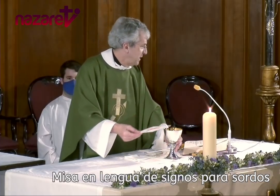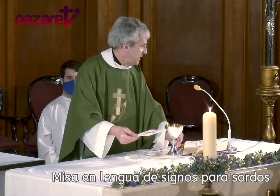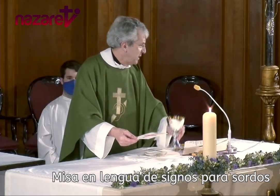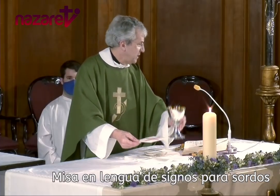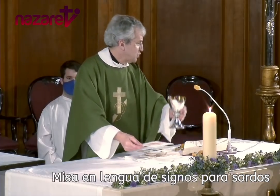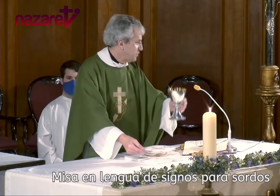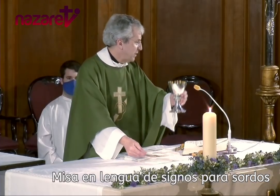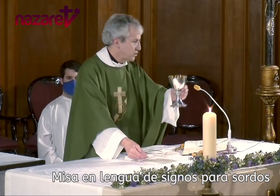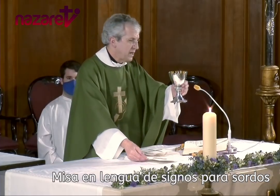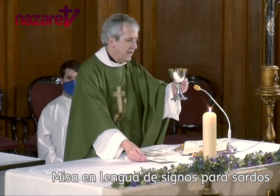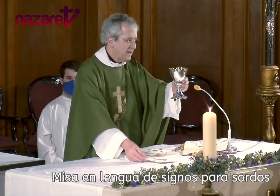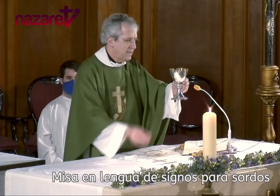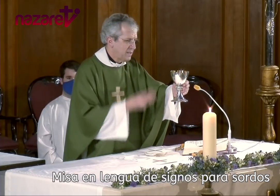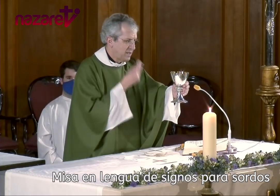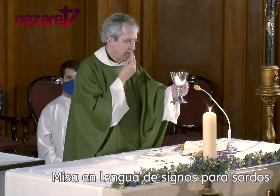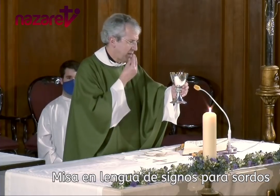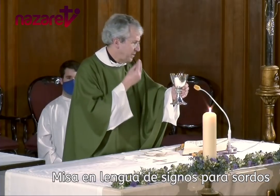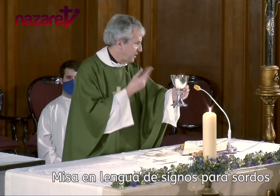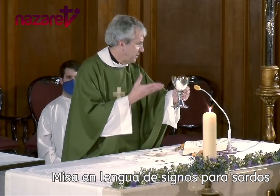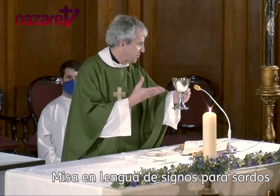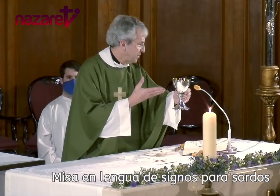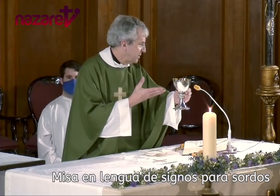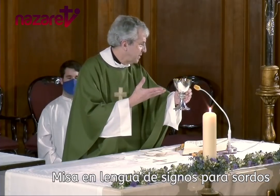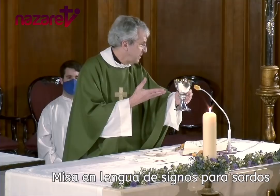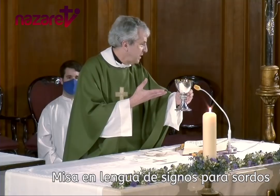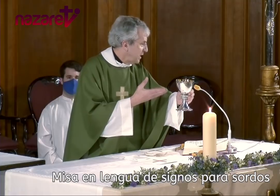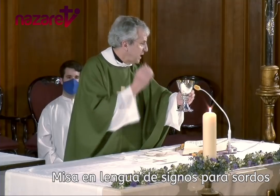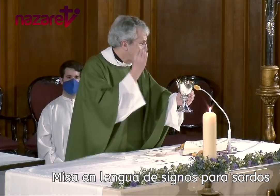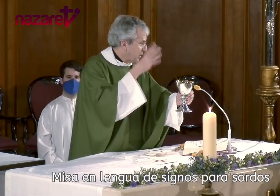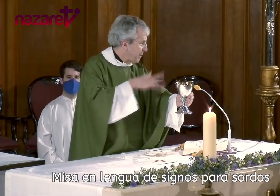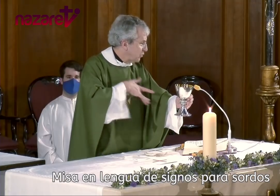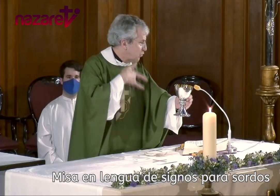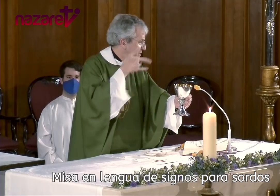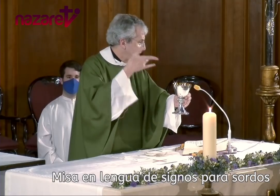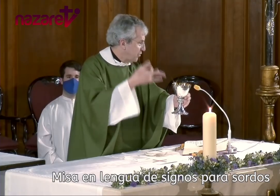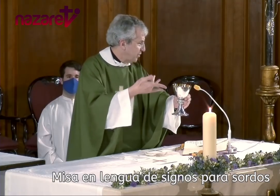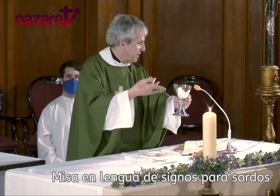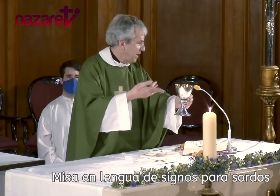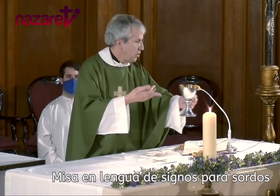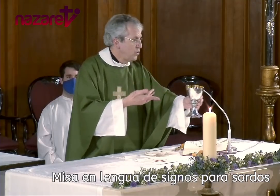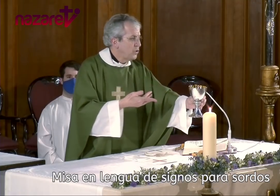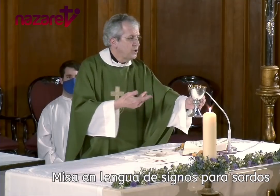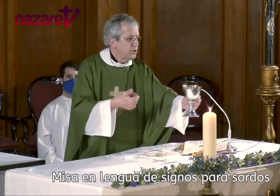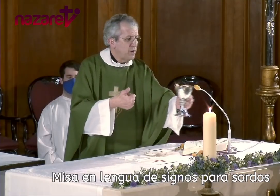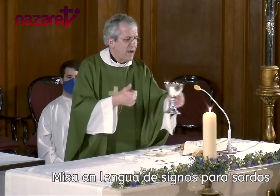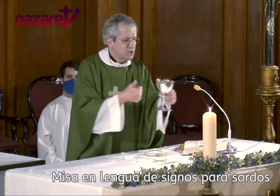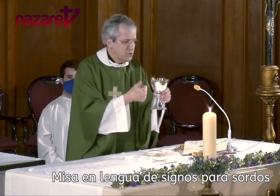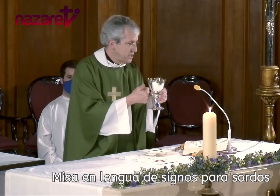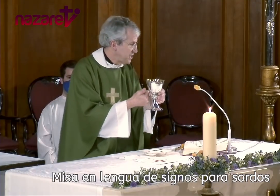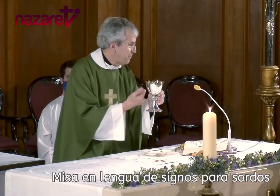tomó en sus manos el cáliz de la bendición y, proclamando tu misericordia, lo dio a sus